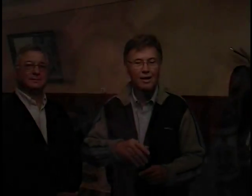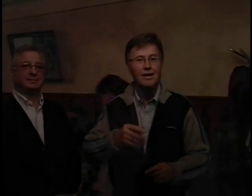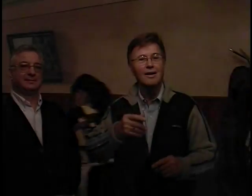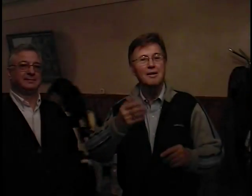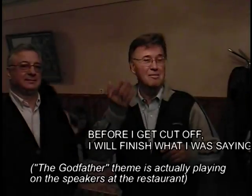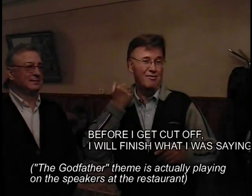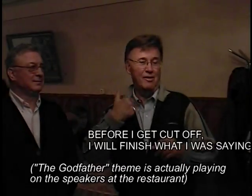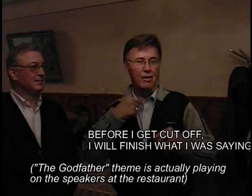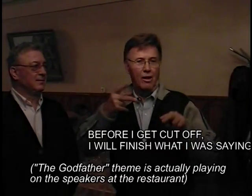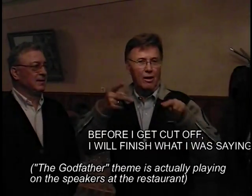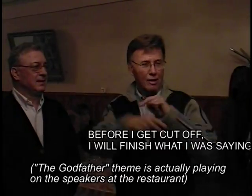расстроил.